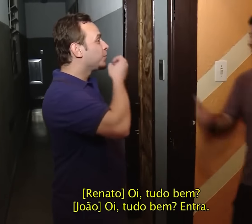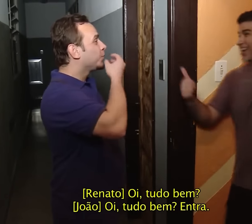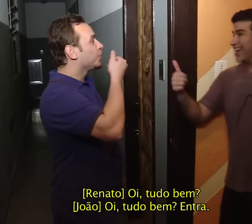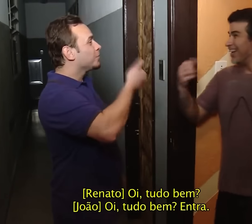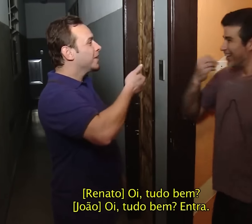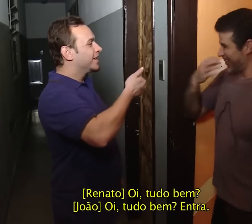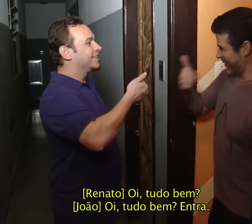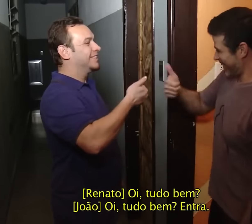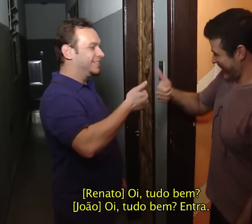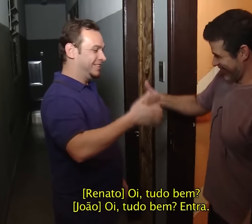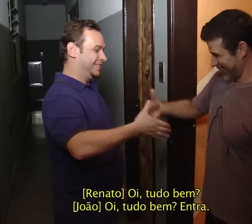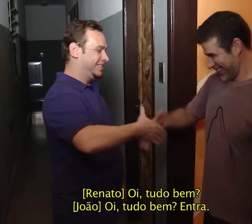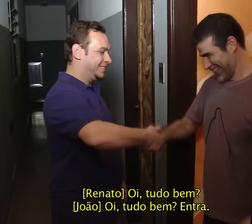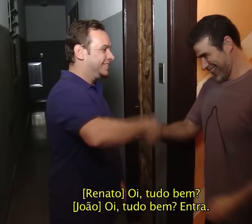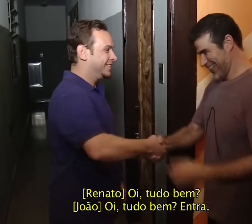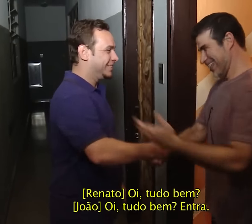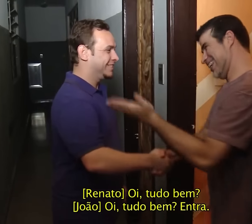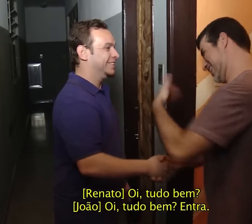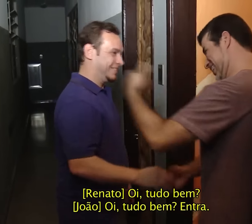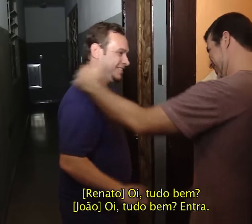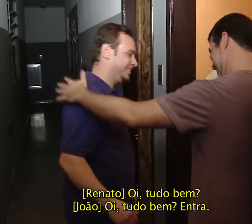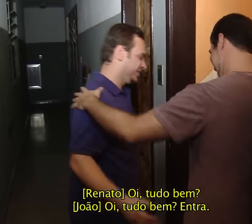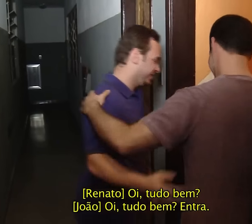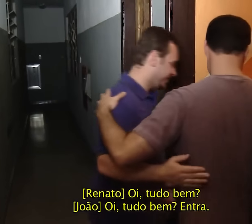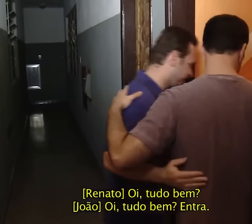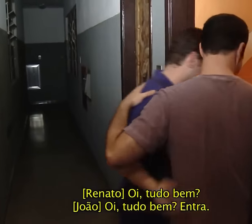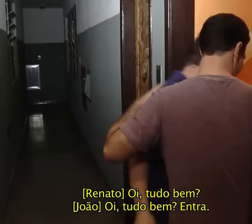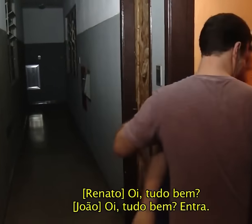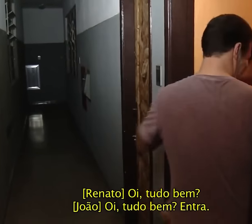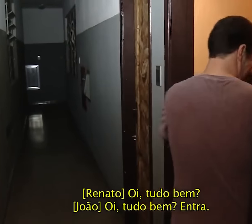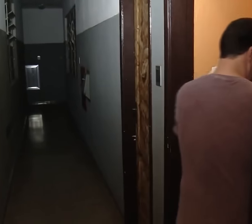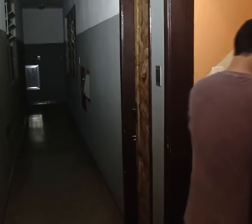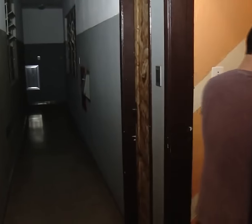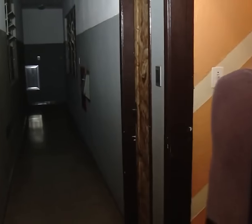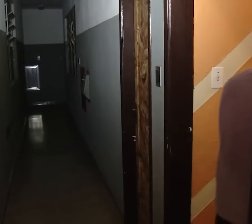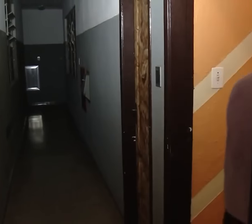Tudo bem? Oi, tudo bem? Entra!